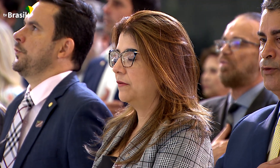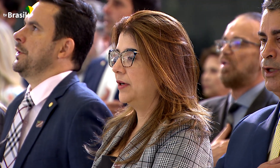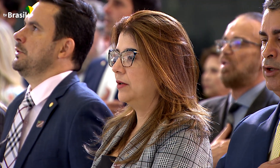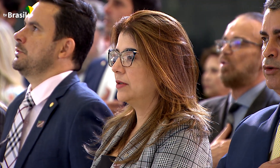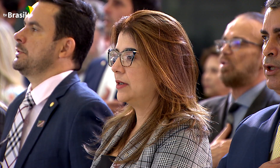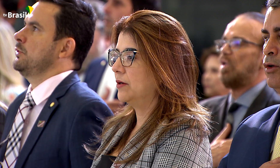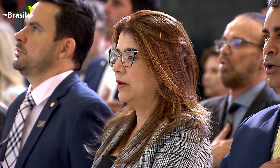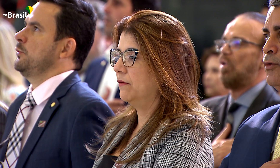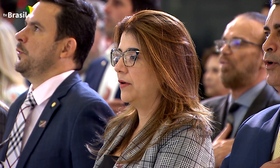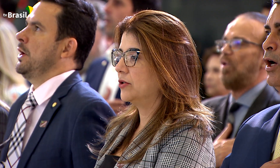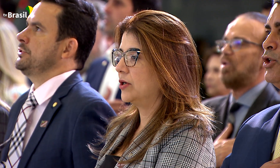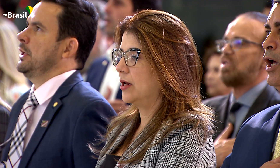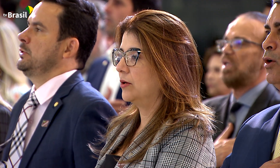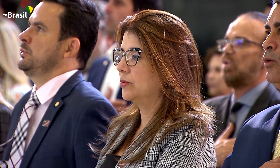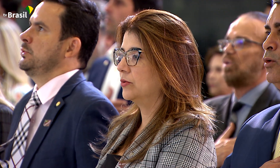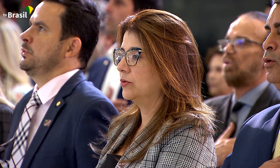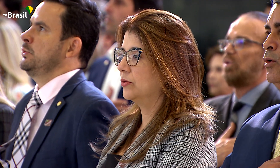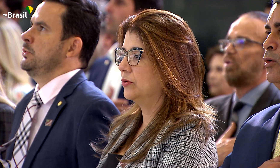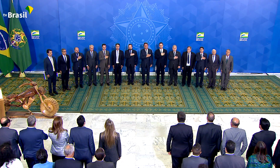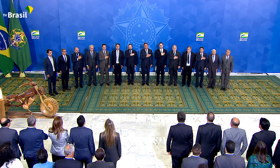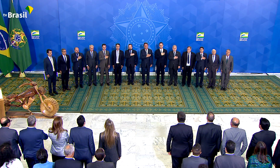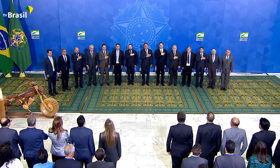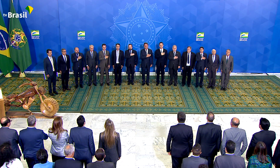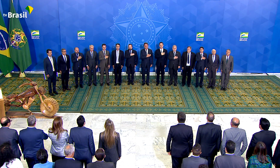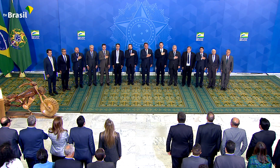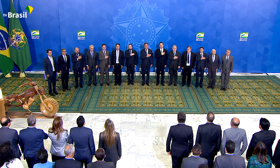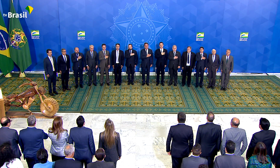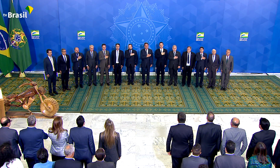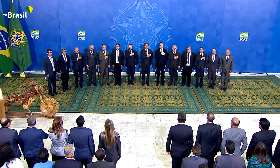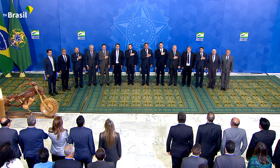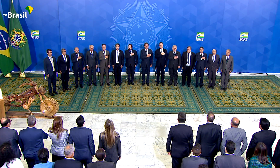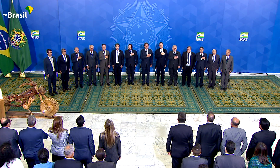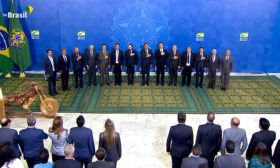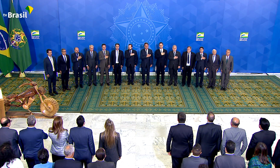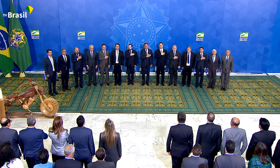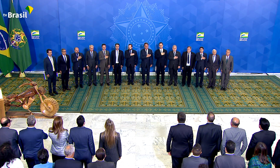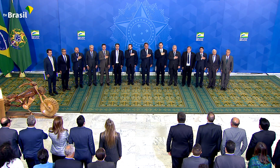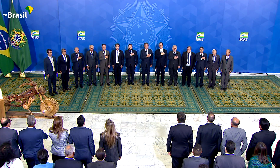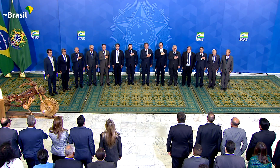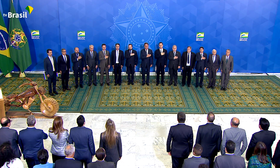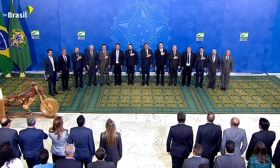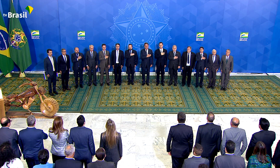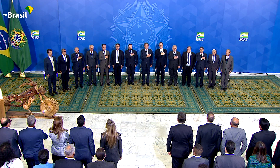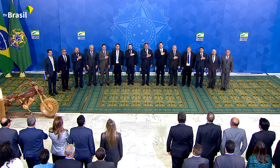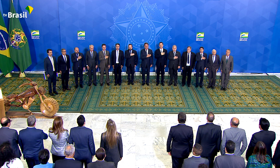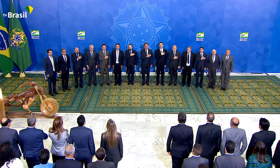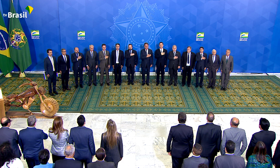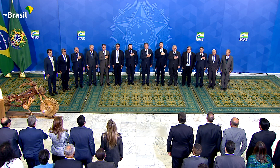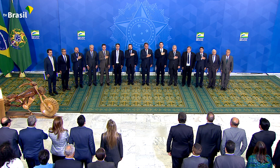seu filho eu não posso amor nem tenho